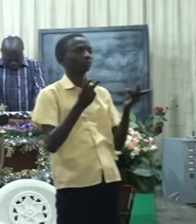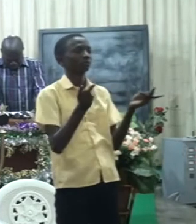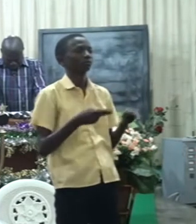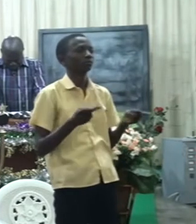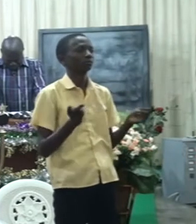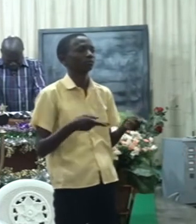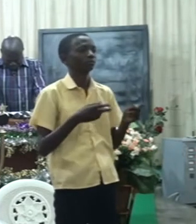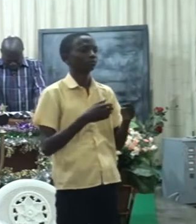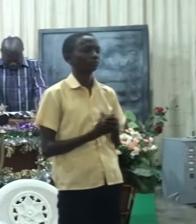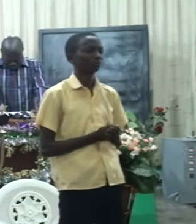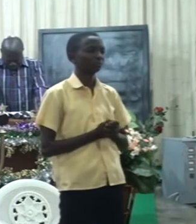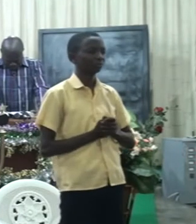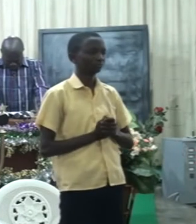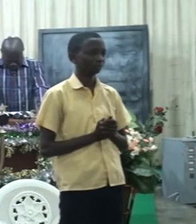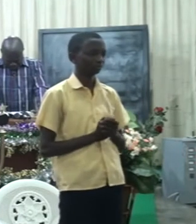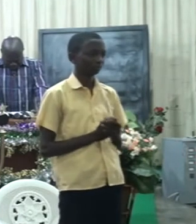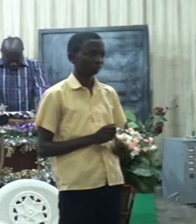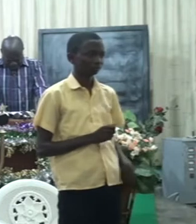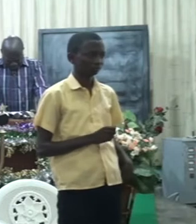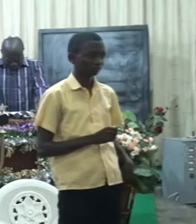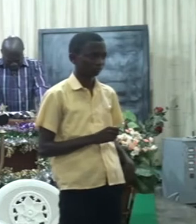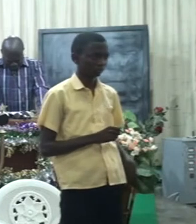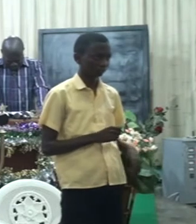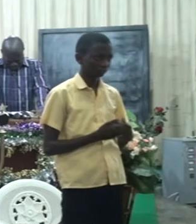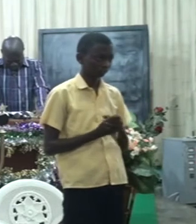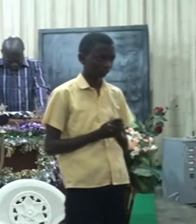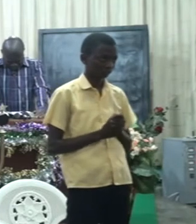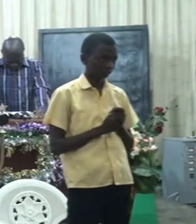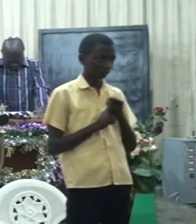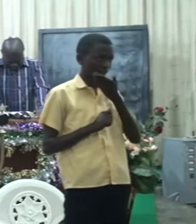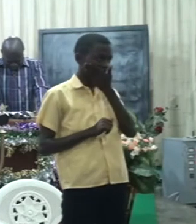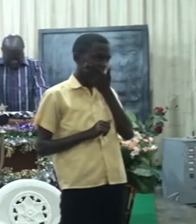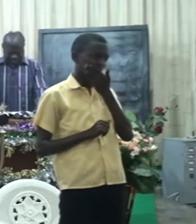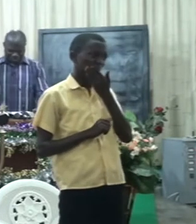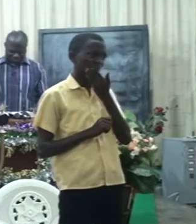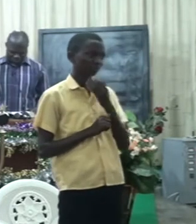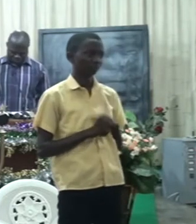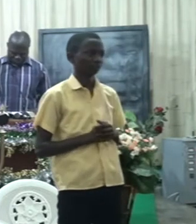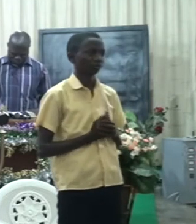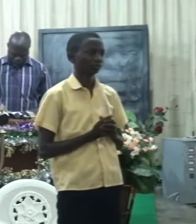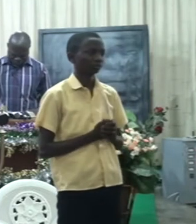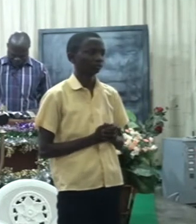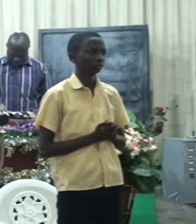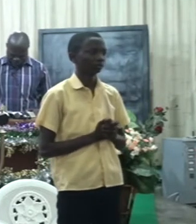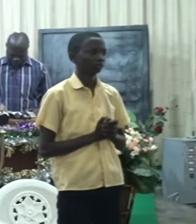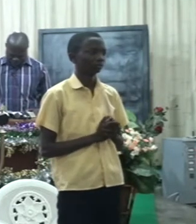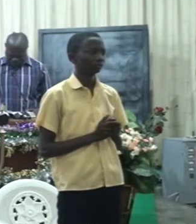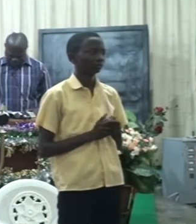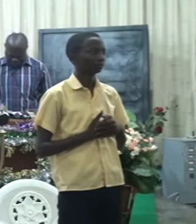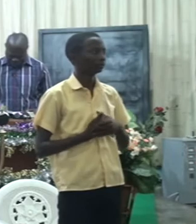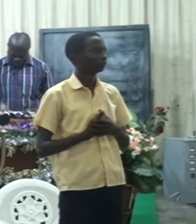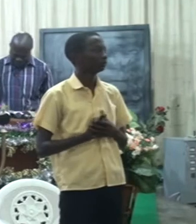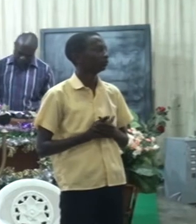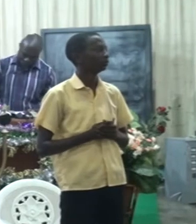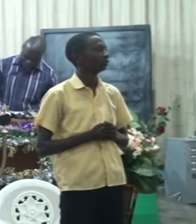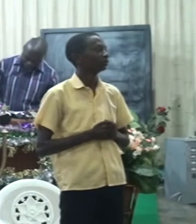mtu mmoja zambi iliingia ulimwenguni, na kufa kwa njia ya zambi, na hivi kufa kulikuja juu ya watu wote